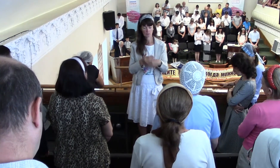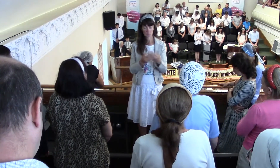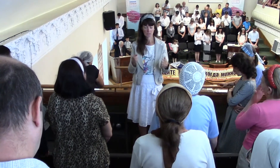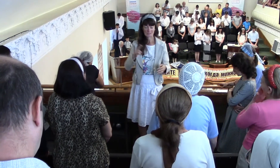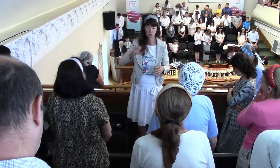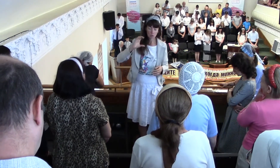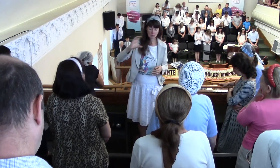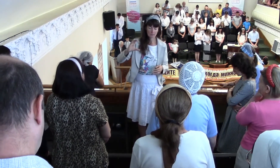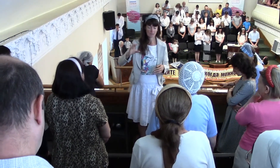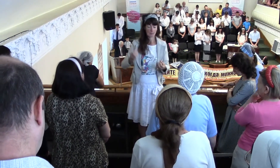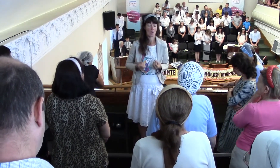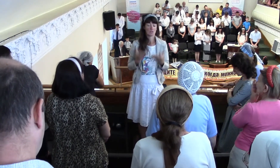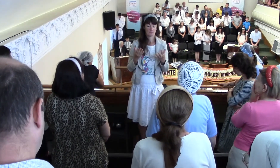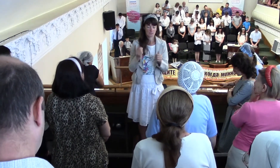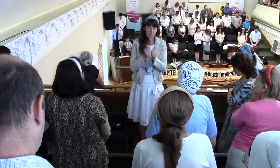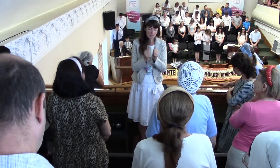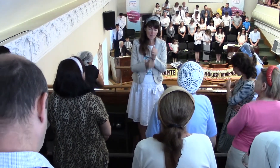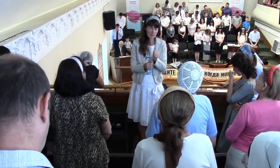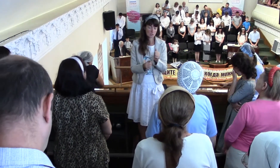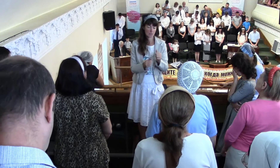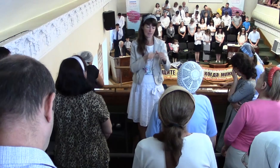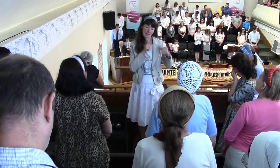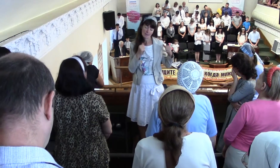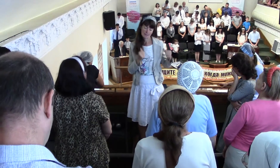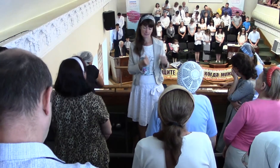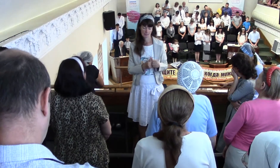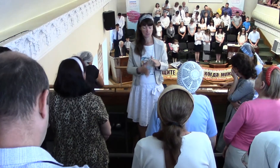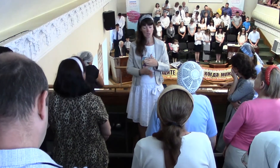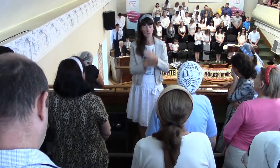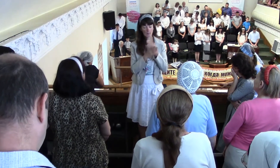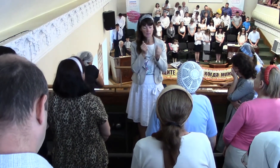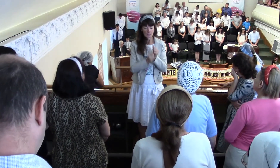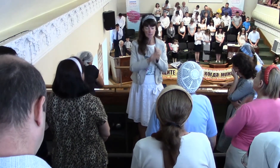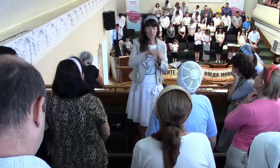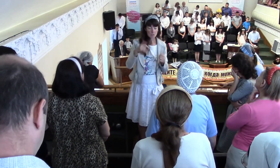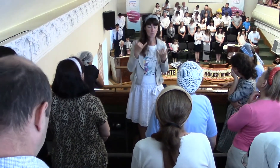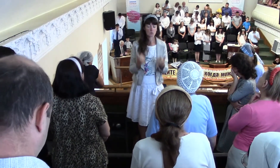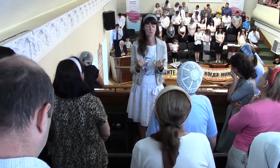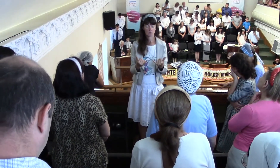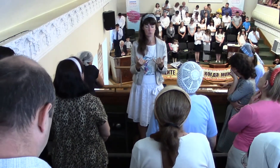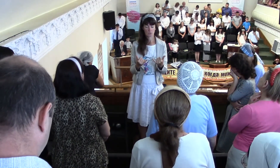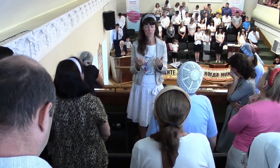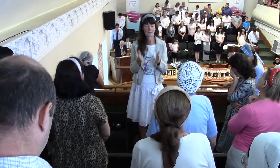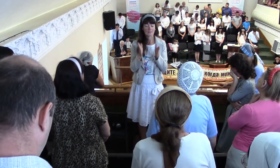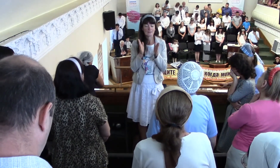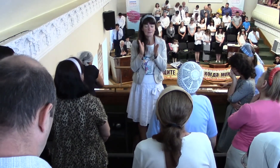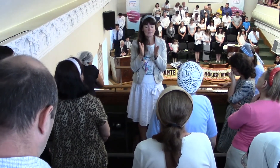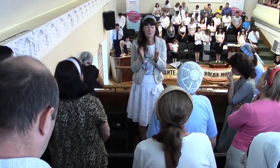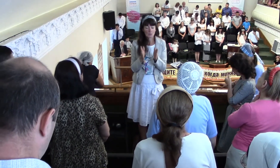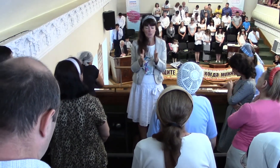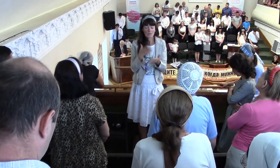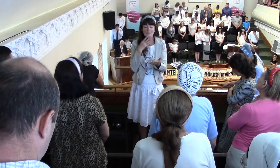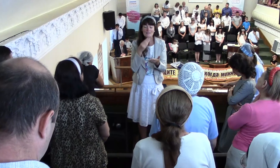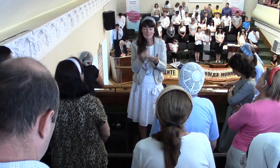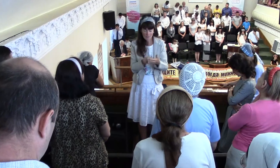Святым, освети каждый уголочек сердца. Помоги каждому сегодня только на свое